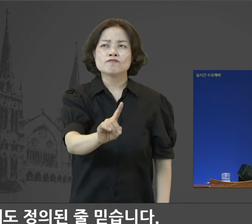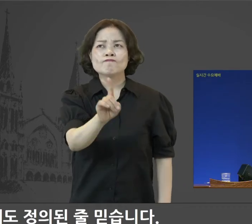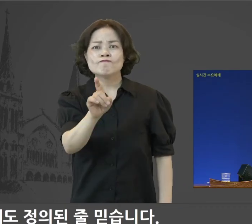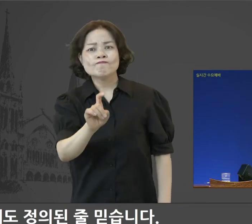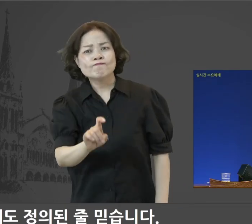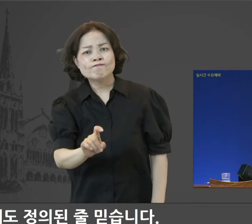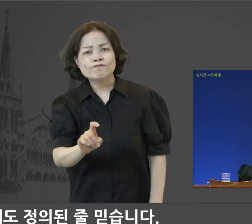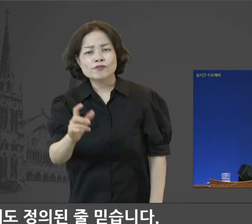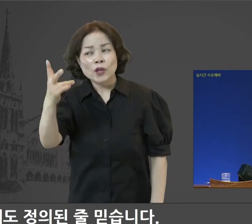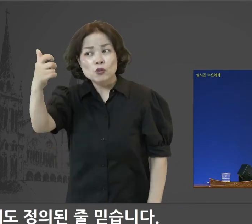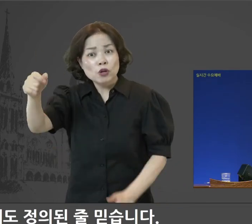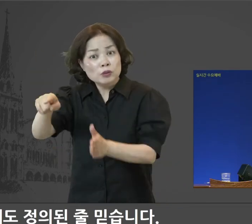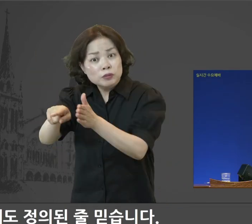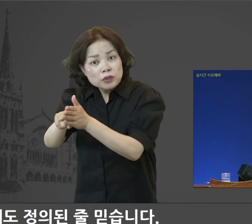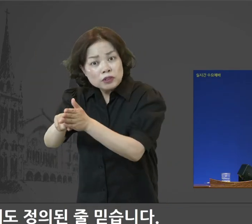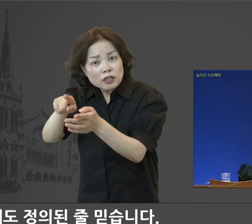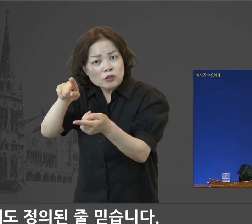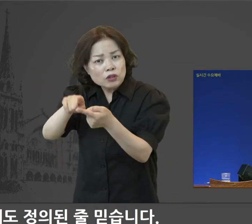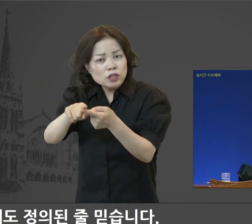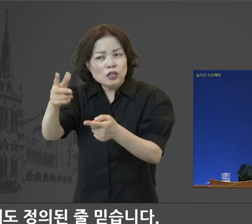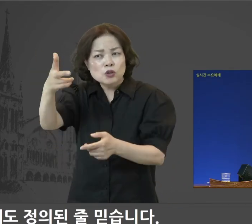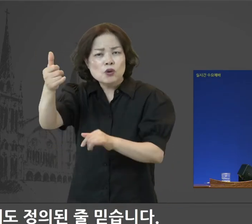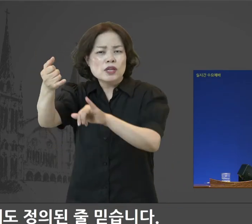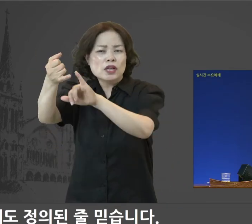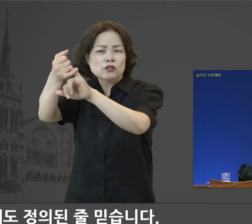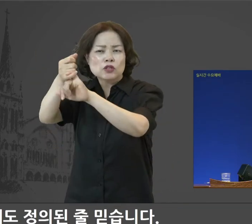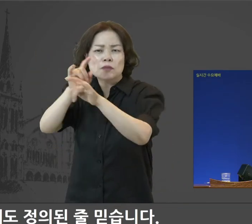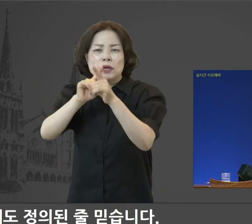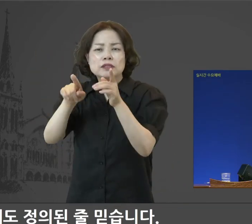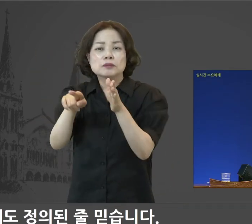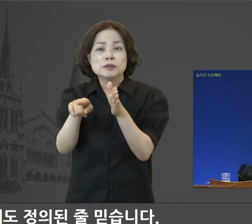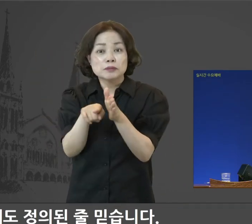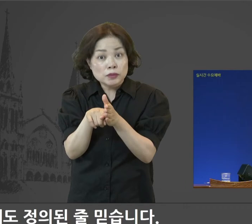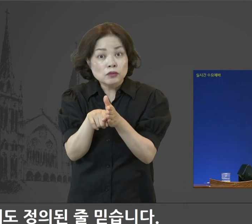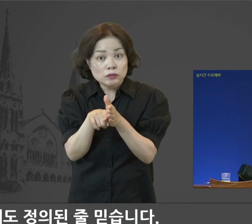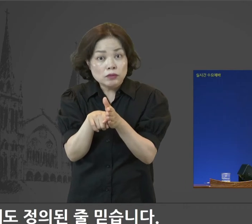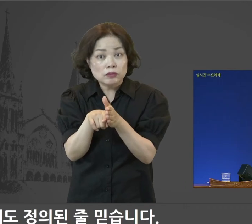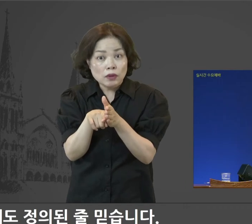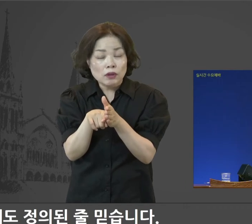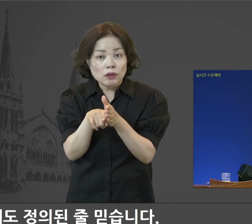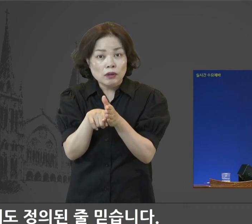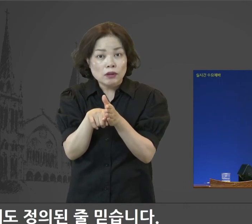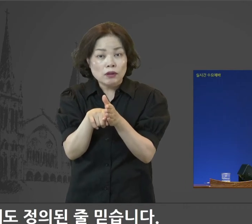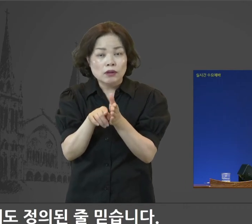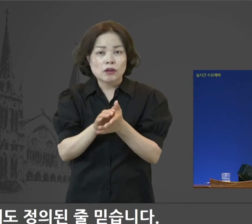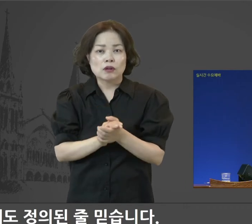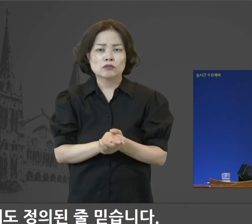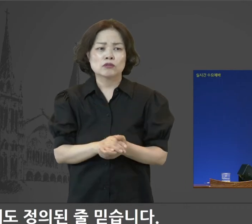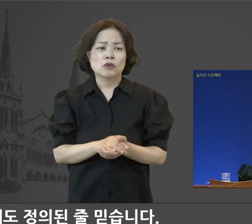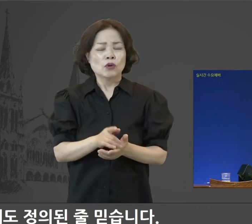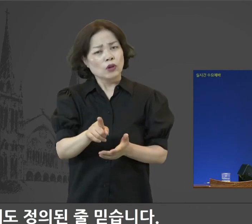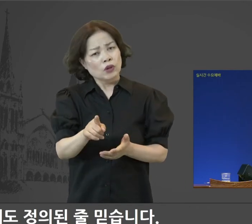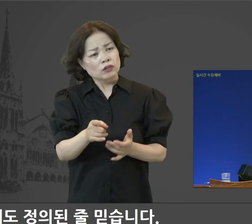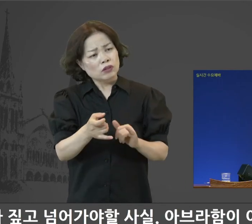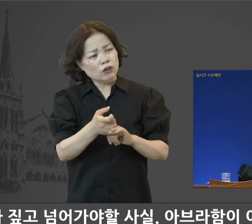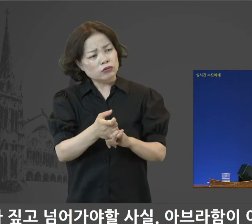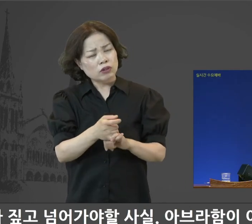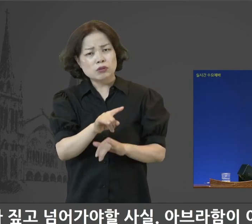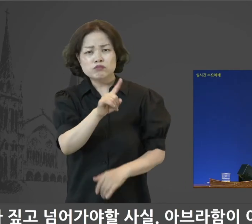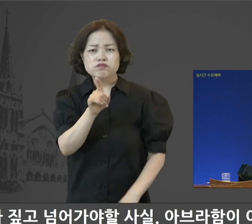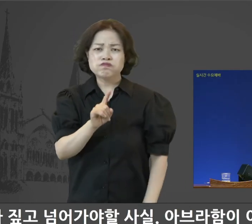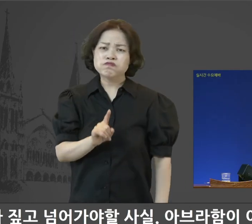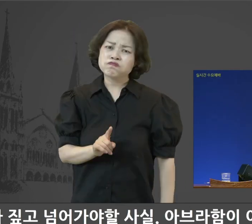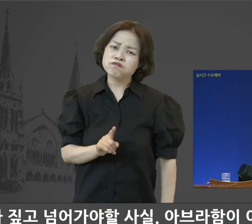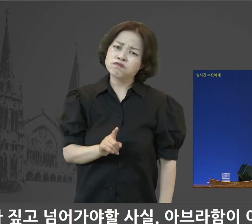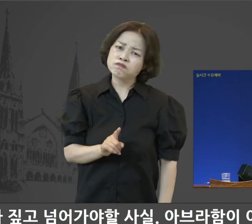아브라함이 여호와를 믿었다 그러는데 사실은 여호와의 약속의 말씀을 믿었다는 것이거든요. 그럼 도대체 이 약속의 말씀이 뭐냐는